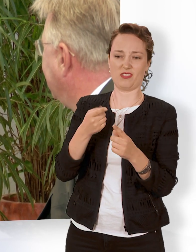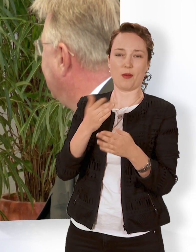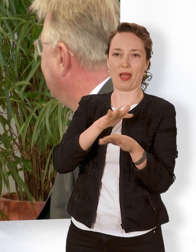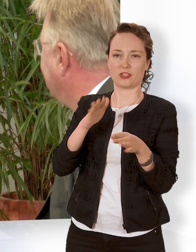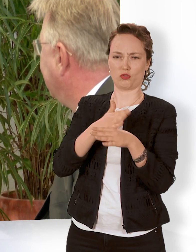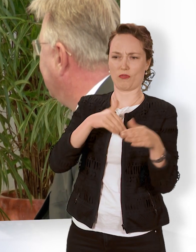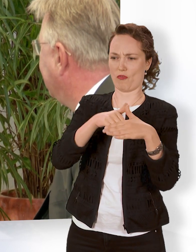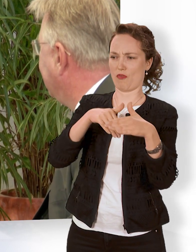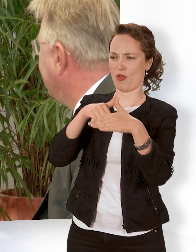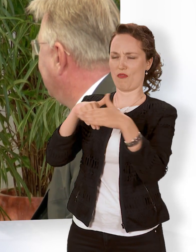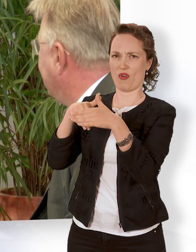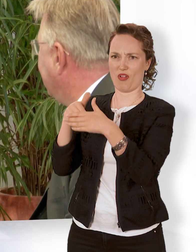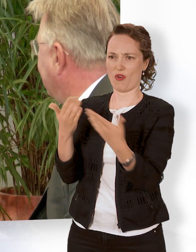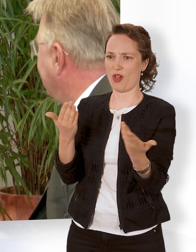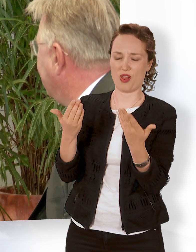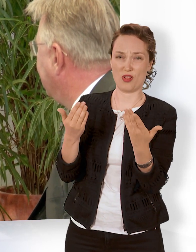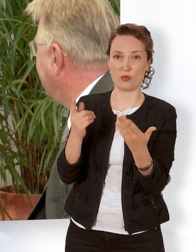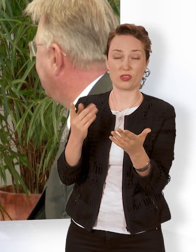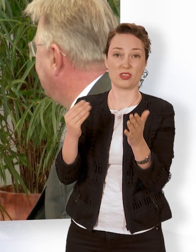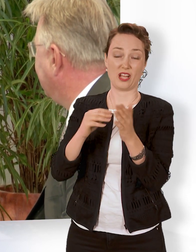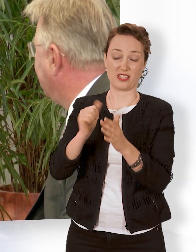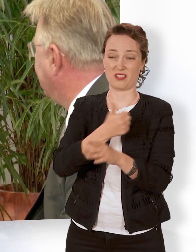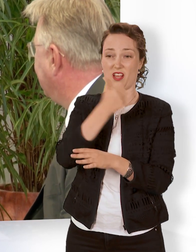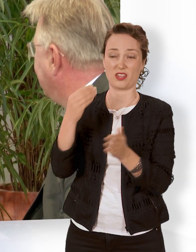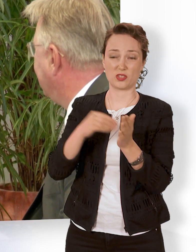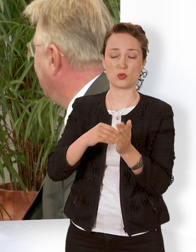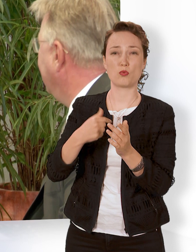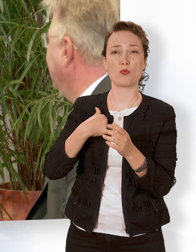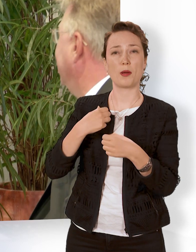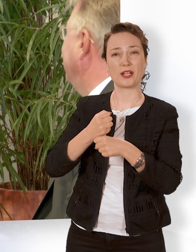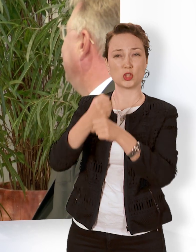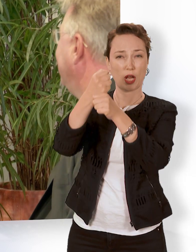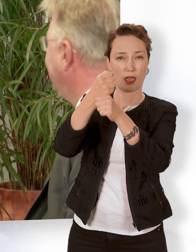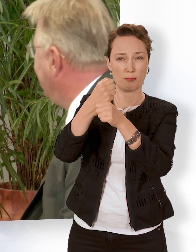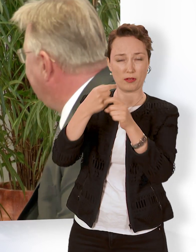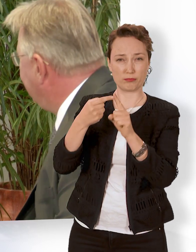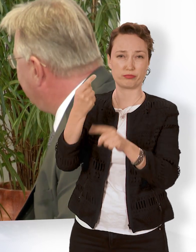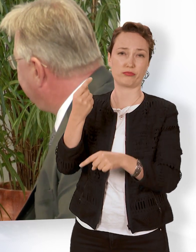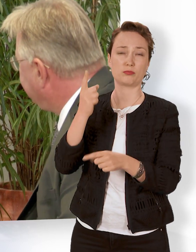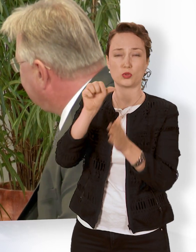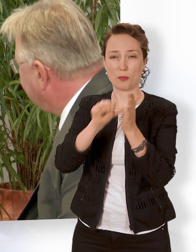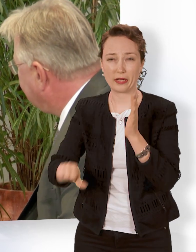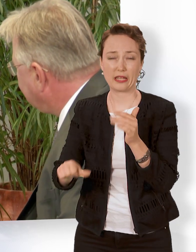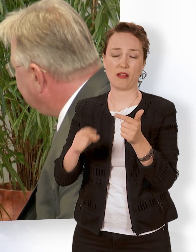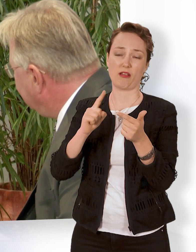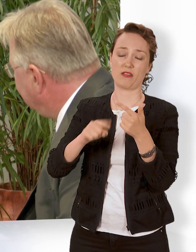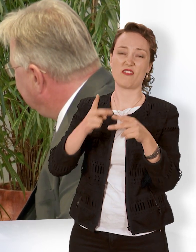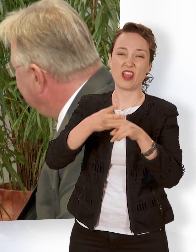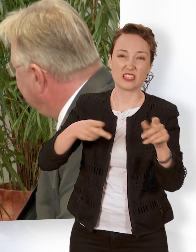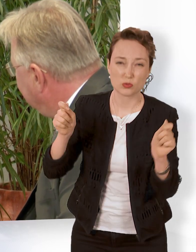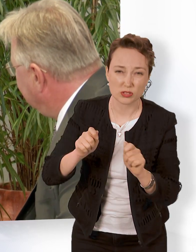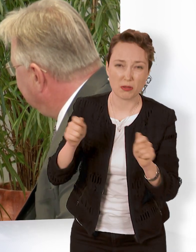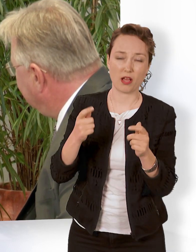waren. Und dann kam bei mir im ersten Jahr noch ein Bandscheibenvorfall dazu, der operiert werden musste. Längere Verletzungspause.